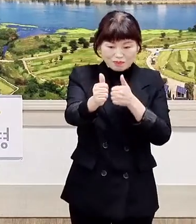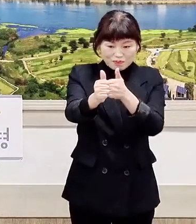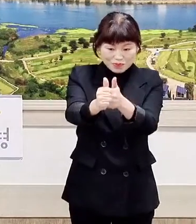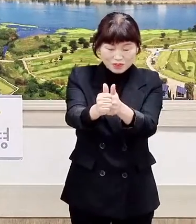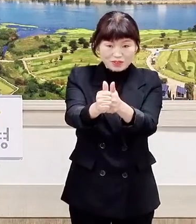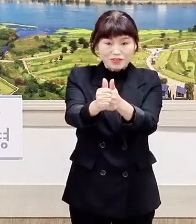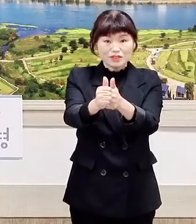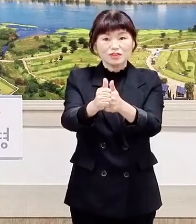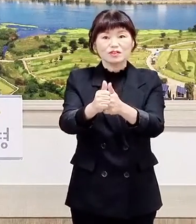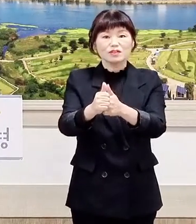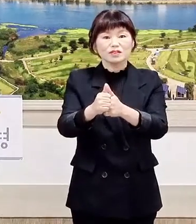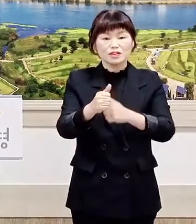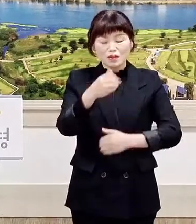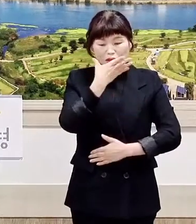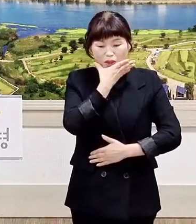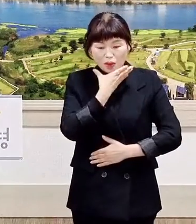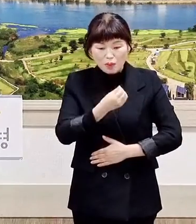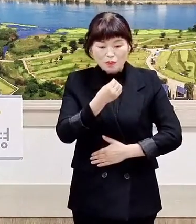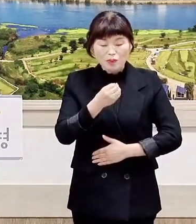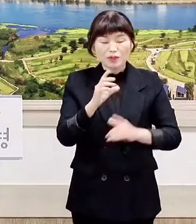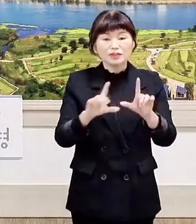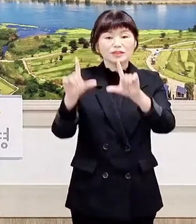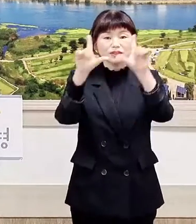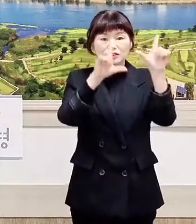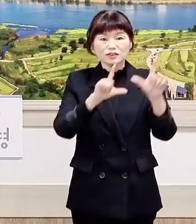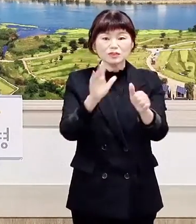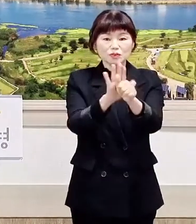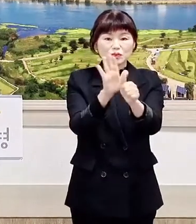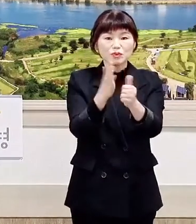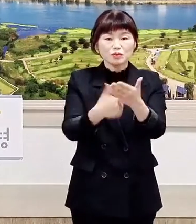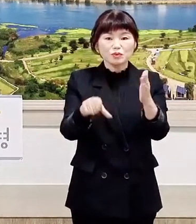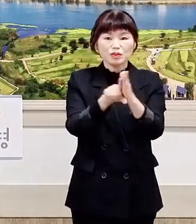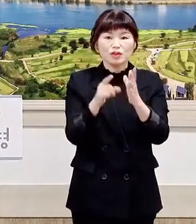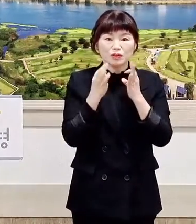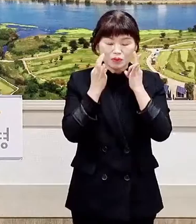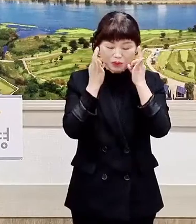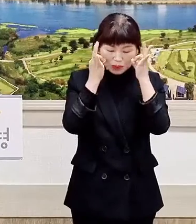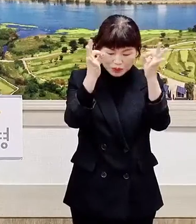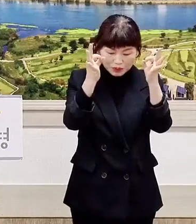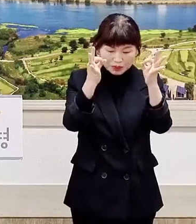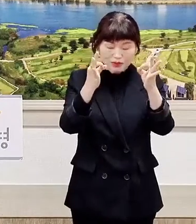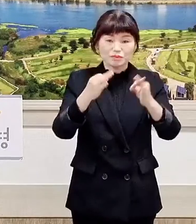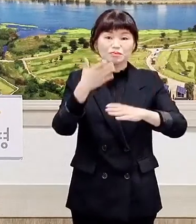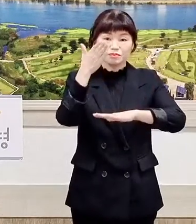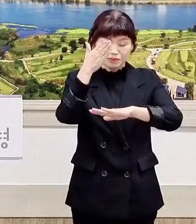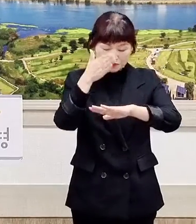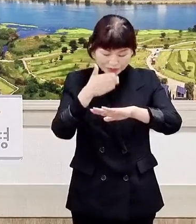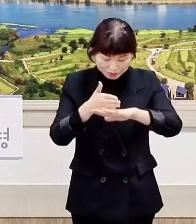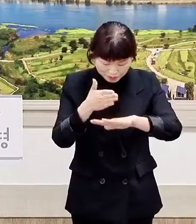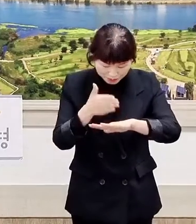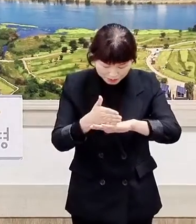양평군을 만들기 위해 최선을 다하겠습니다. 감사합니다.